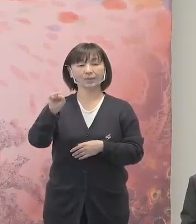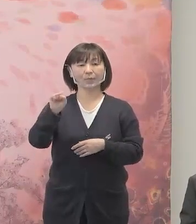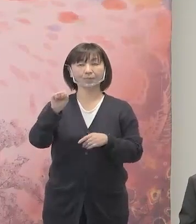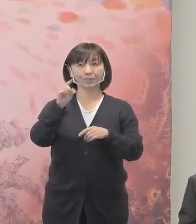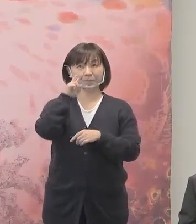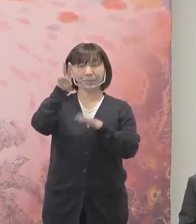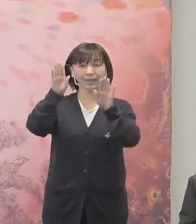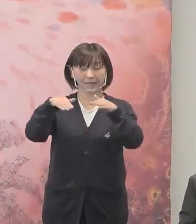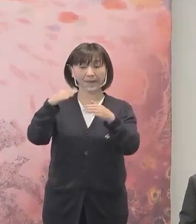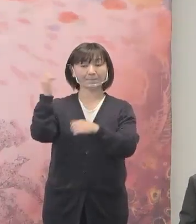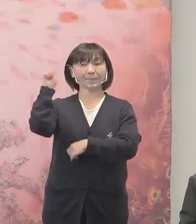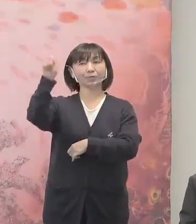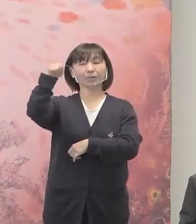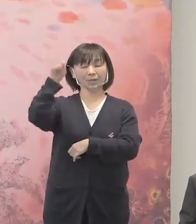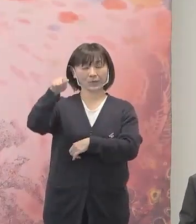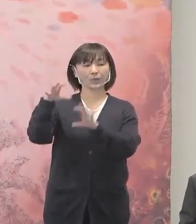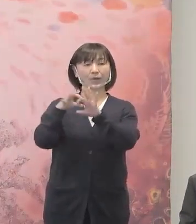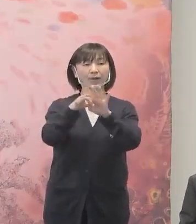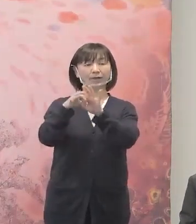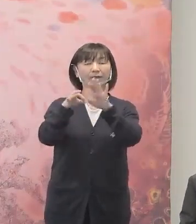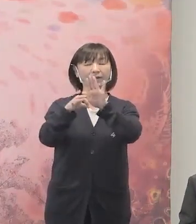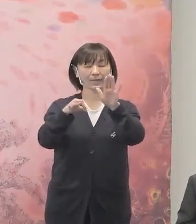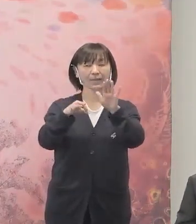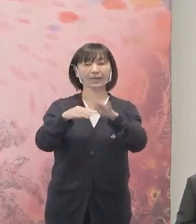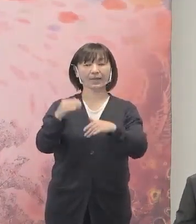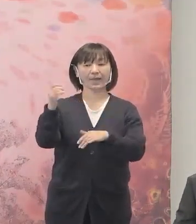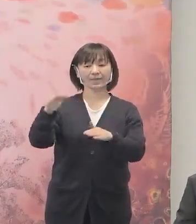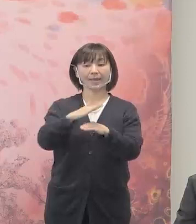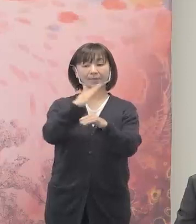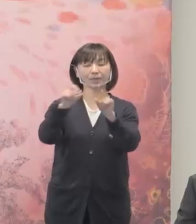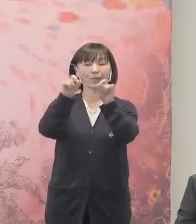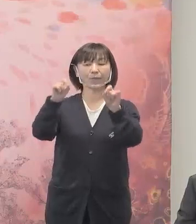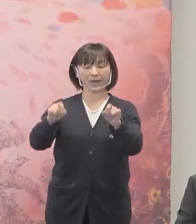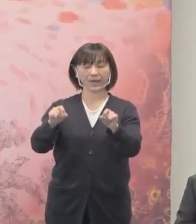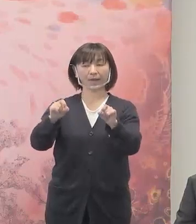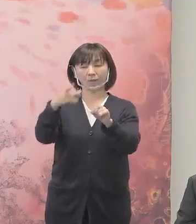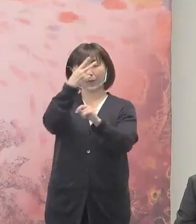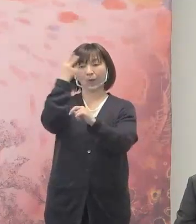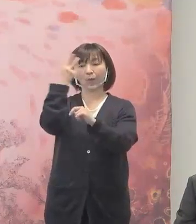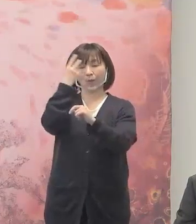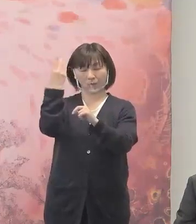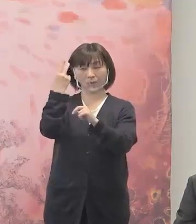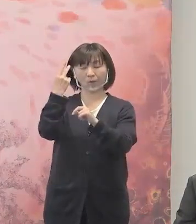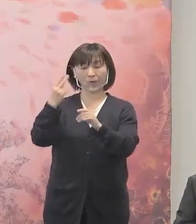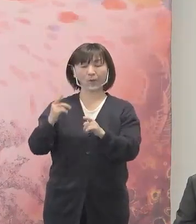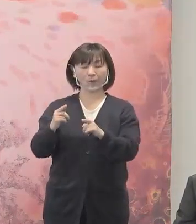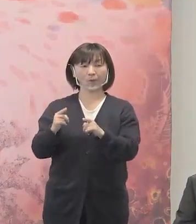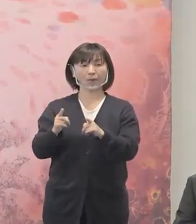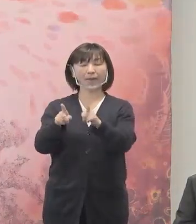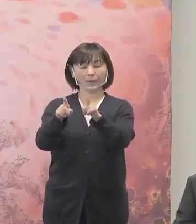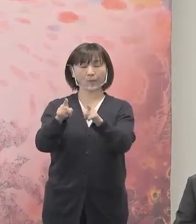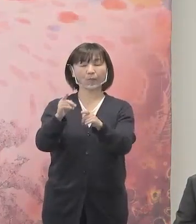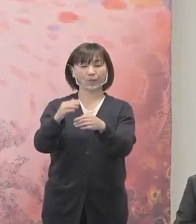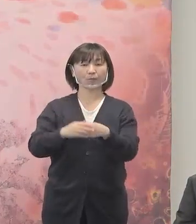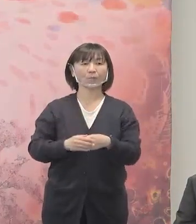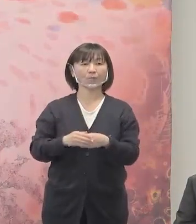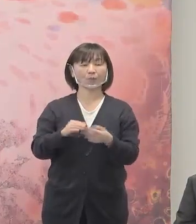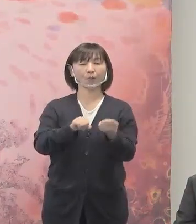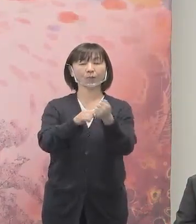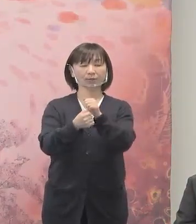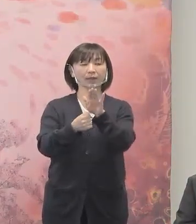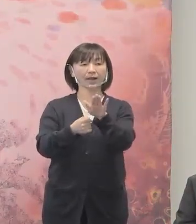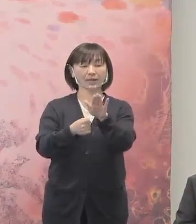バドミントンの関係で、はい、個々の平行方針というのは研究で決まりましたけれども、 はい、 何か